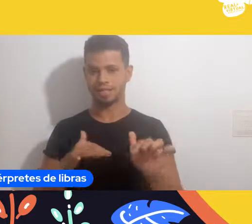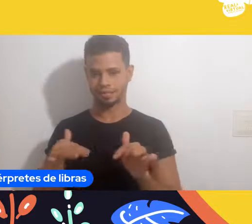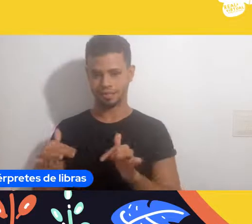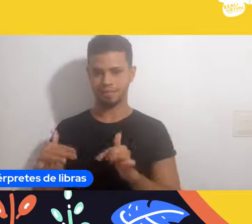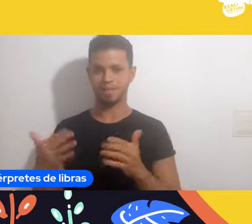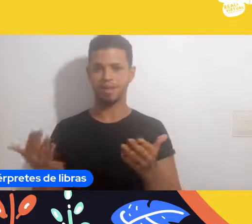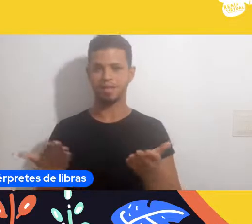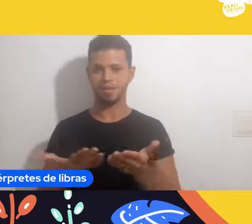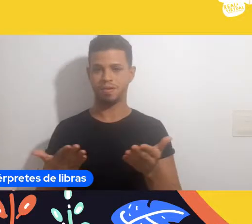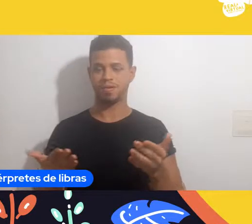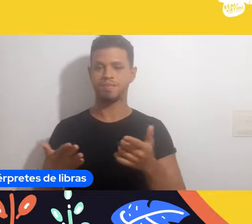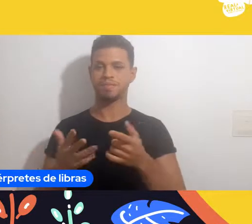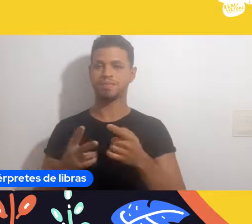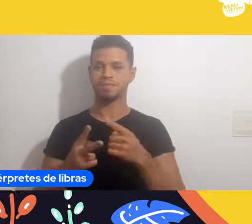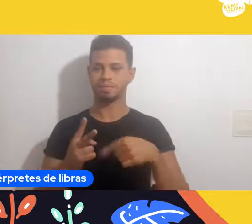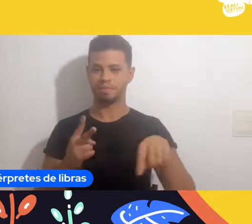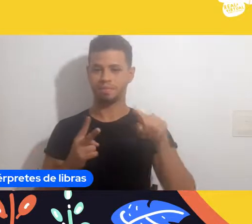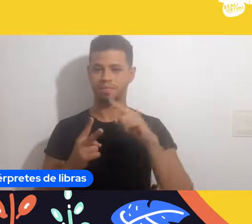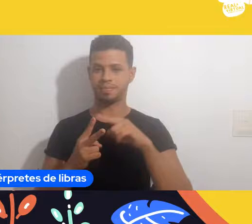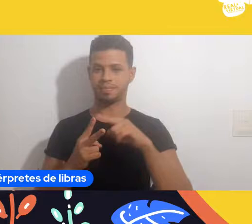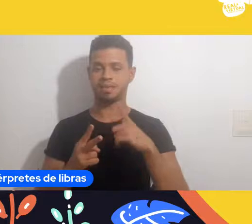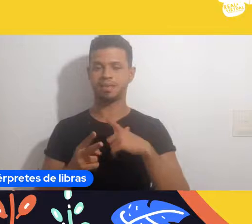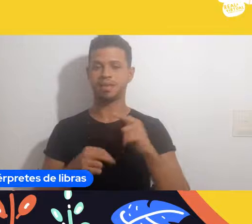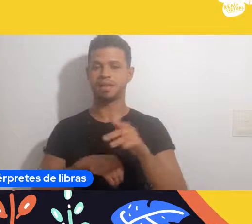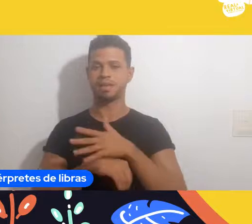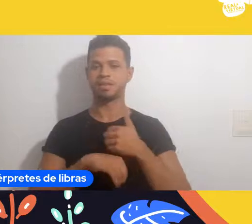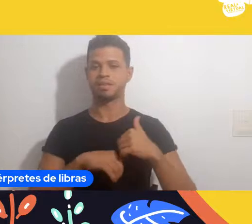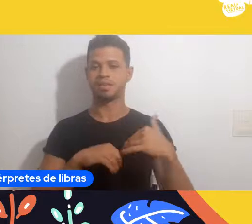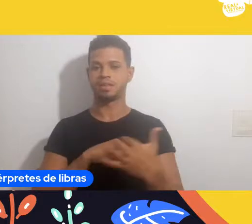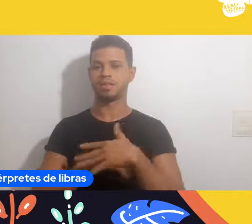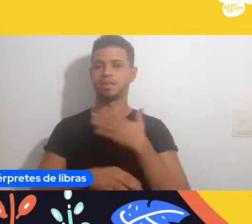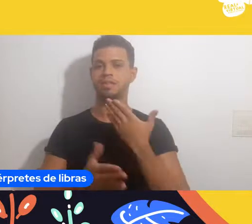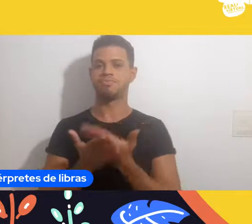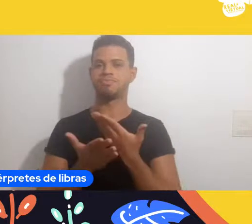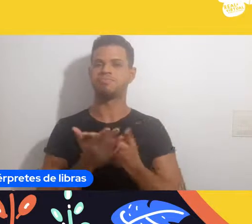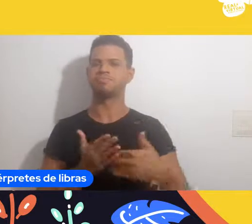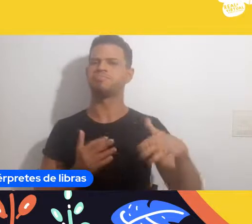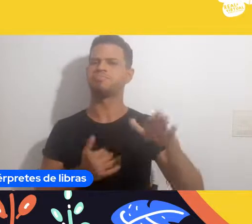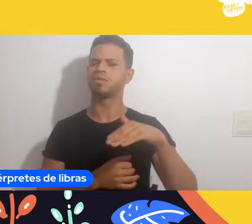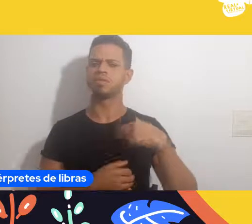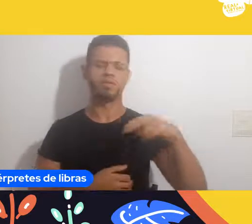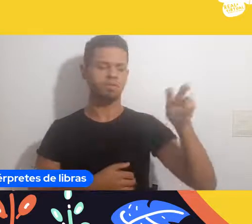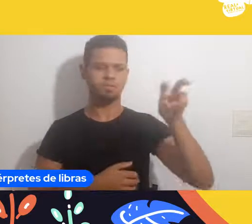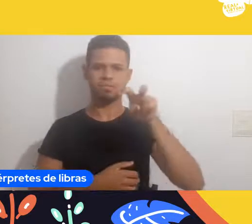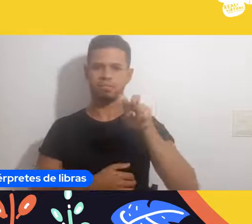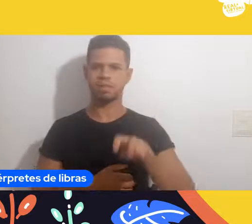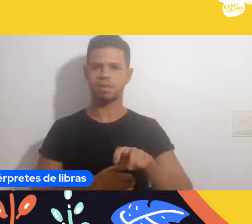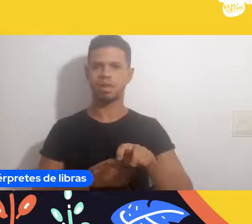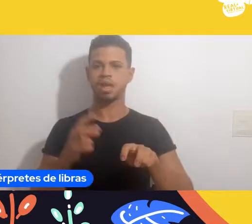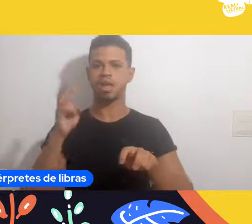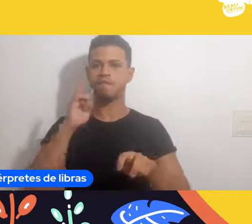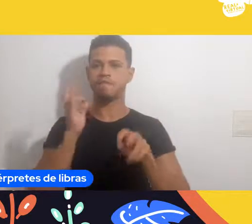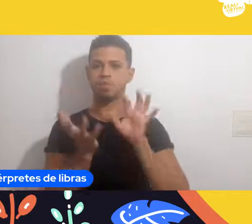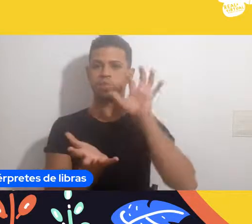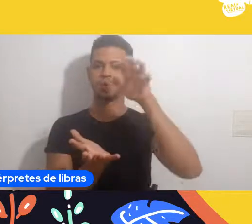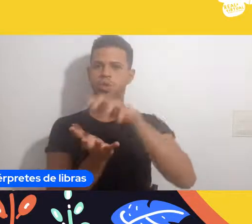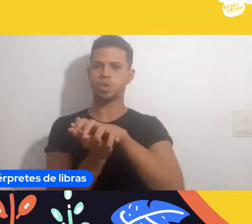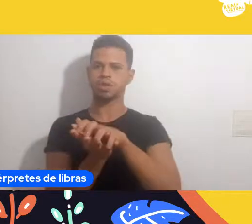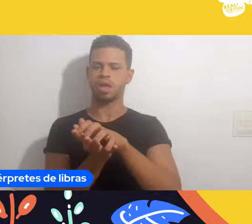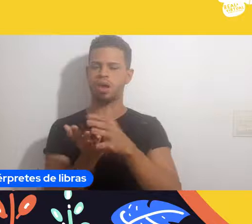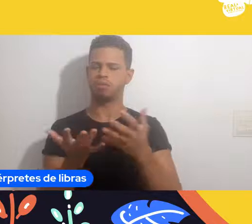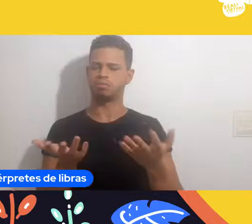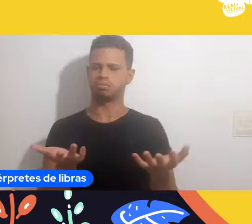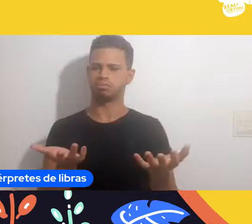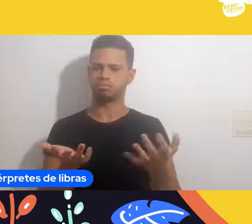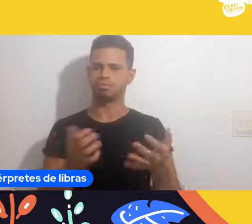a semana passada, eu estava num jardim da escola, e aí uma criança veio e sentou no meu colo e disse que tinha visto um dinossauro no parque do jardim